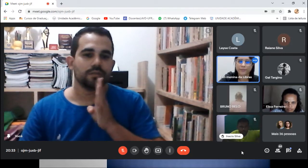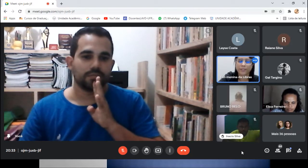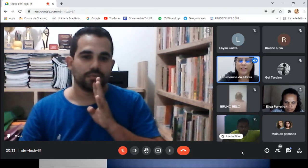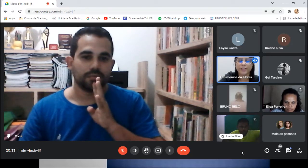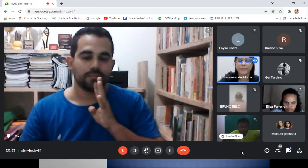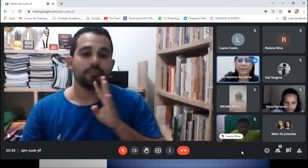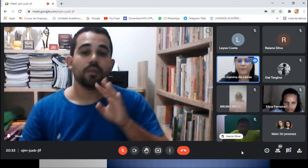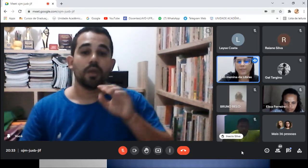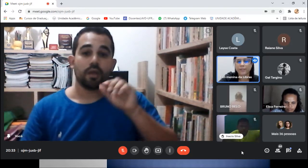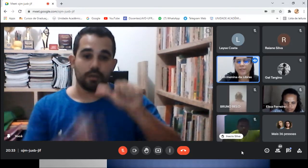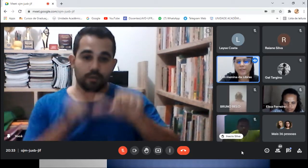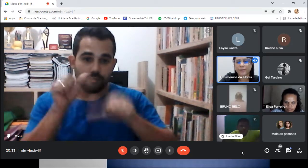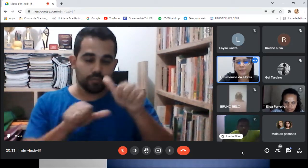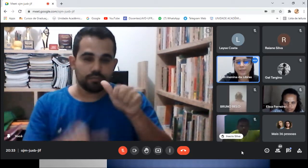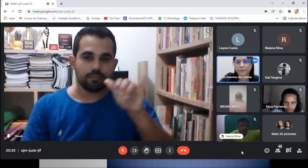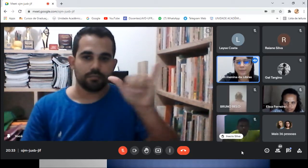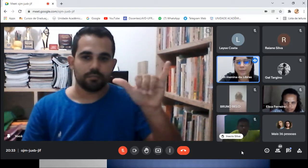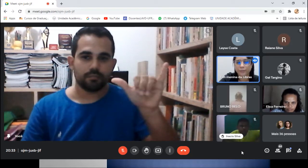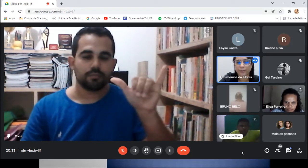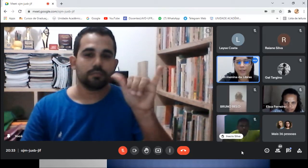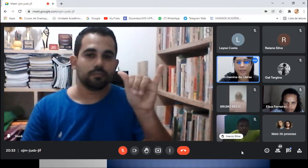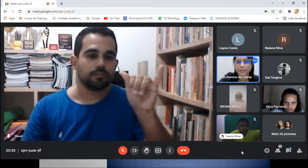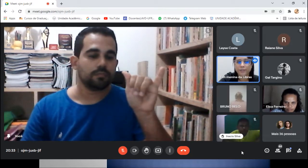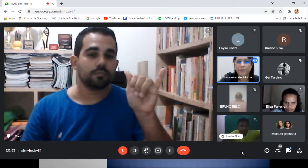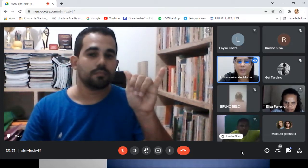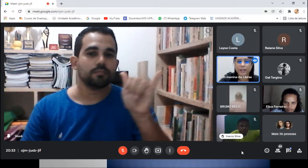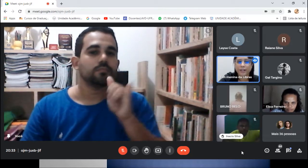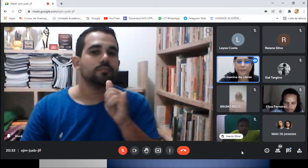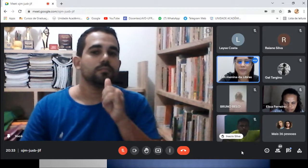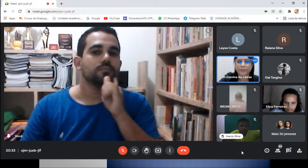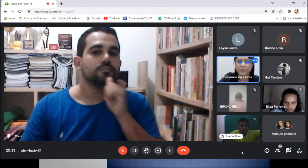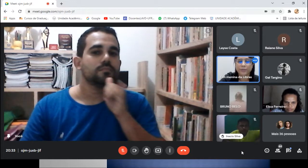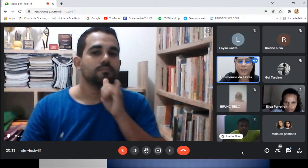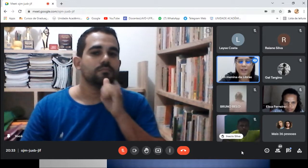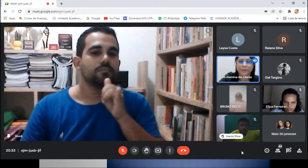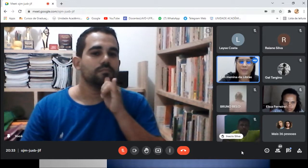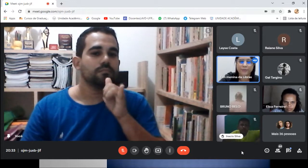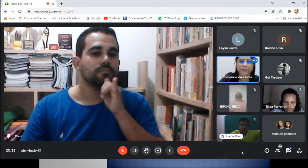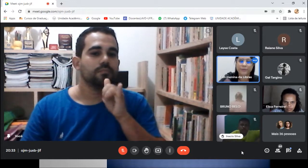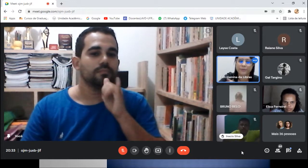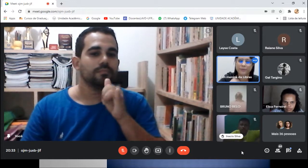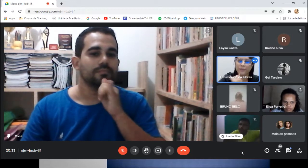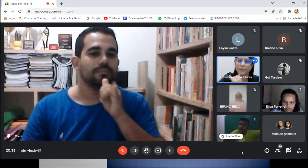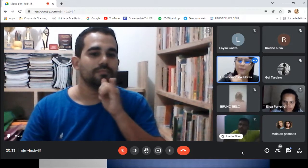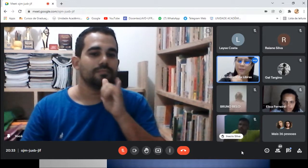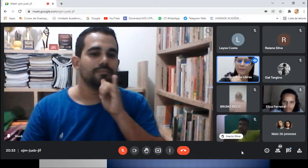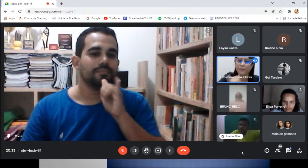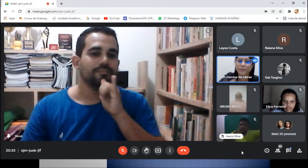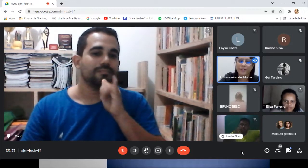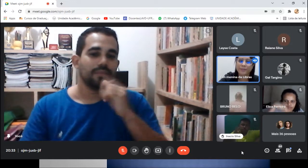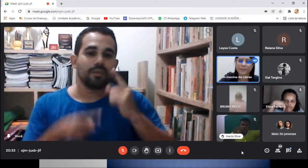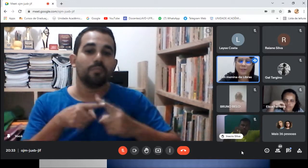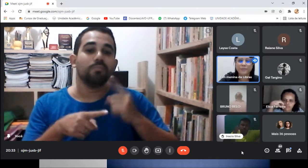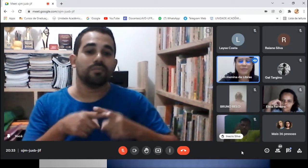que tem esse movimento e essa configuração de mão. Se eu trocar, no caso, a configuração de mão, já vai